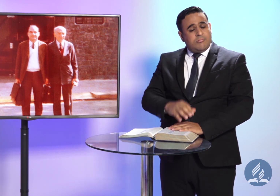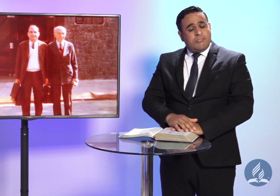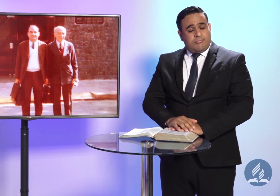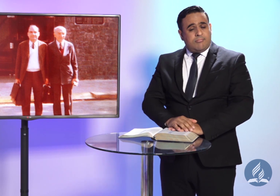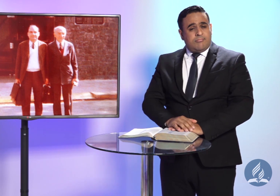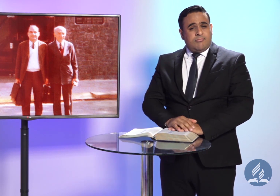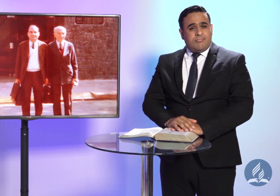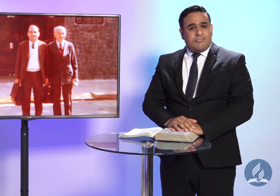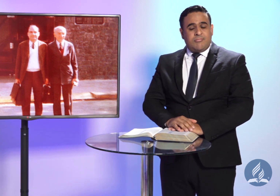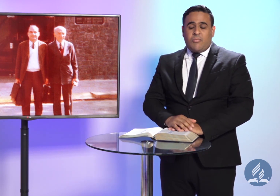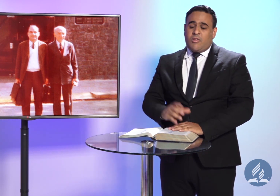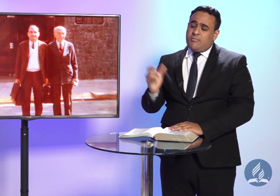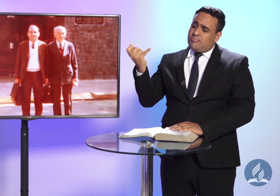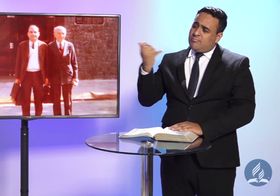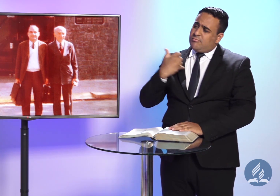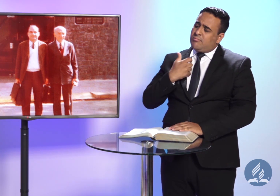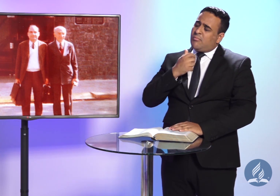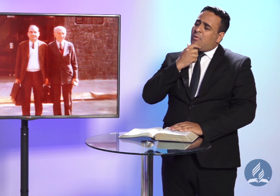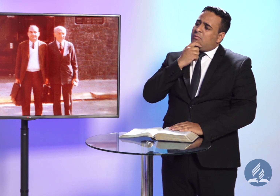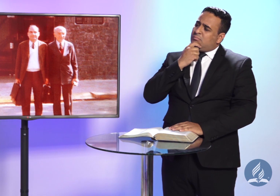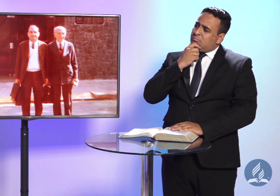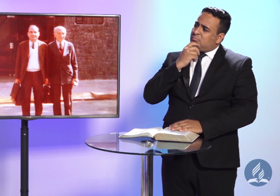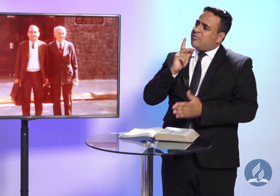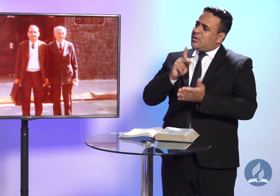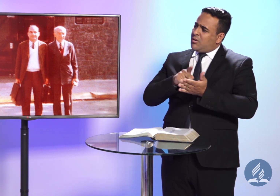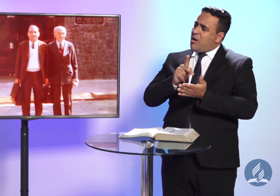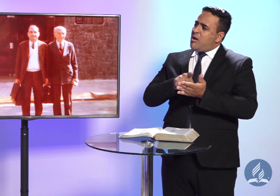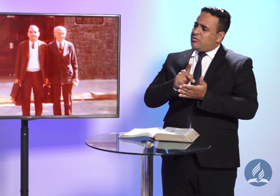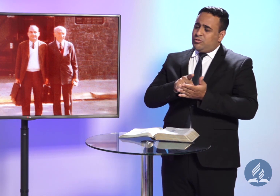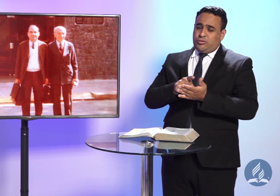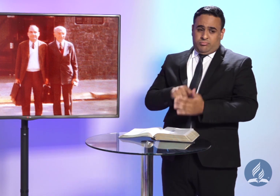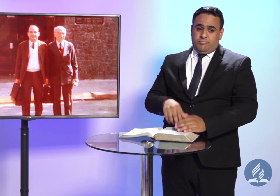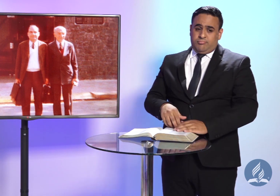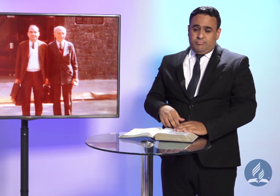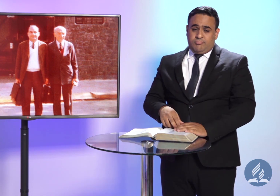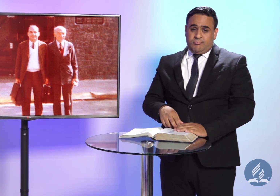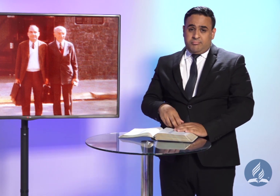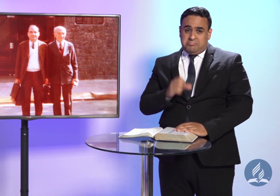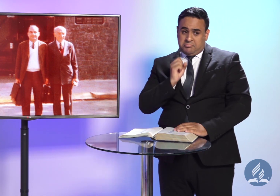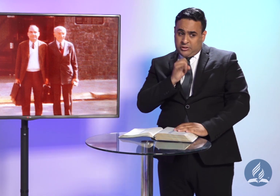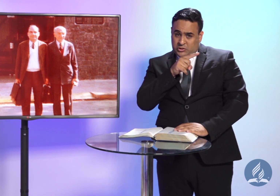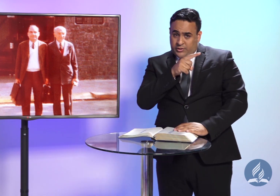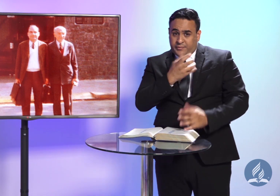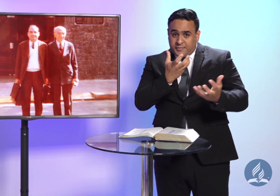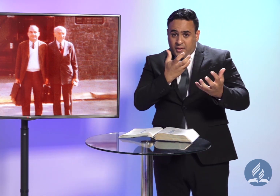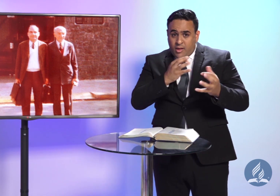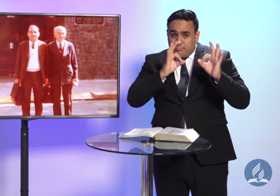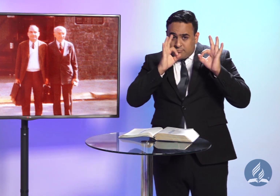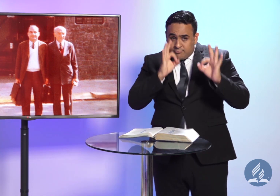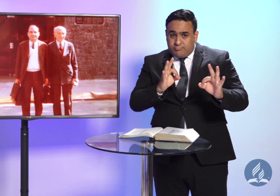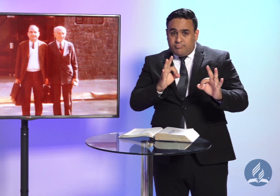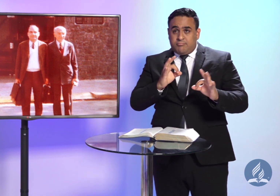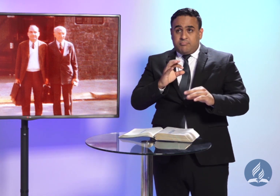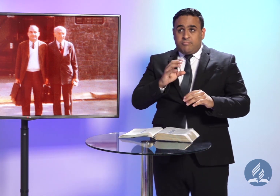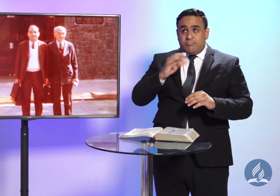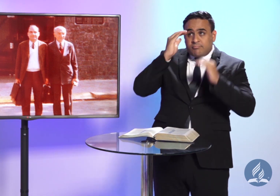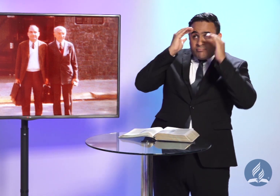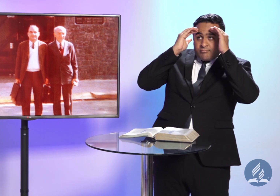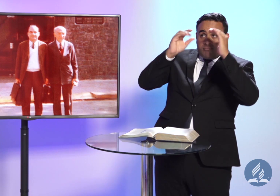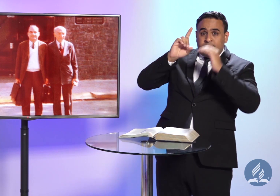está me dizendo que uma igreja, então, que estiver guardando o sábado é a igreja verdadeira? E